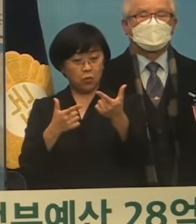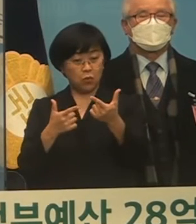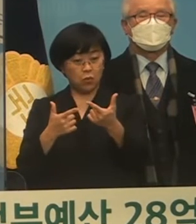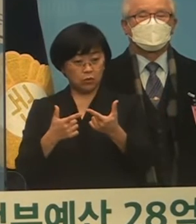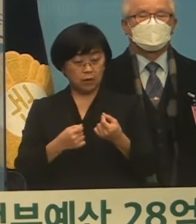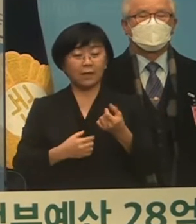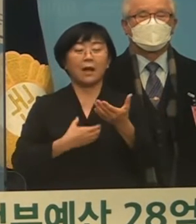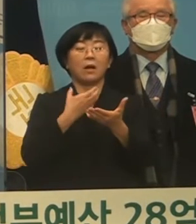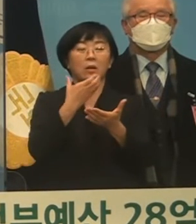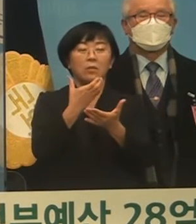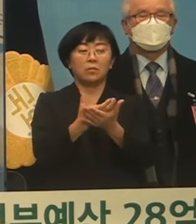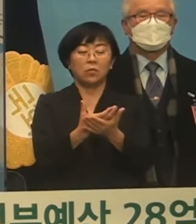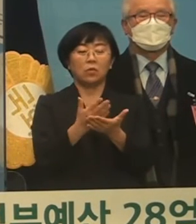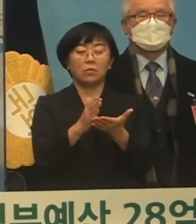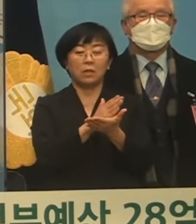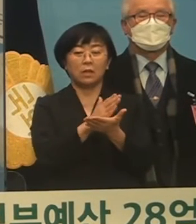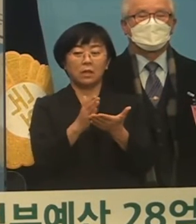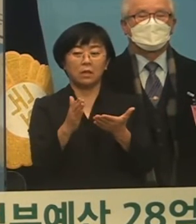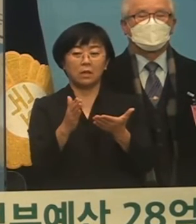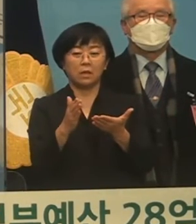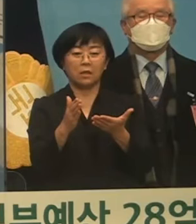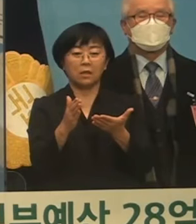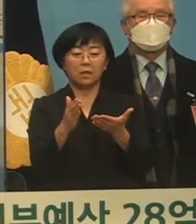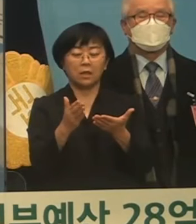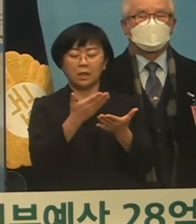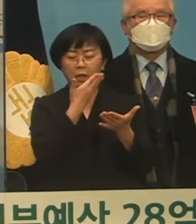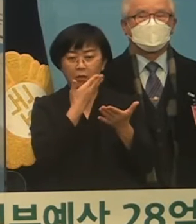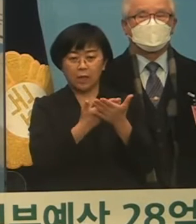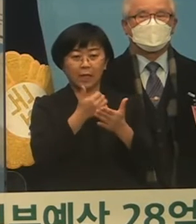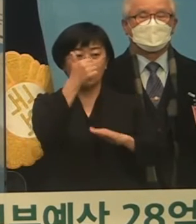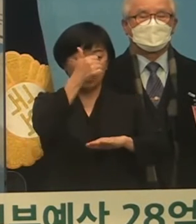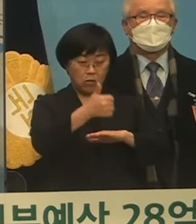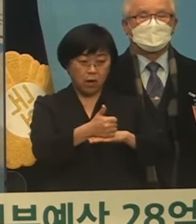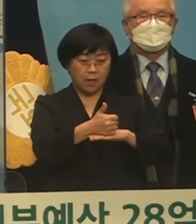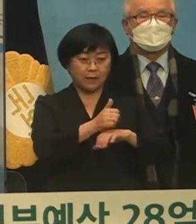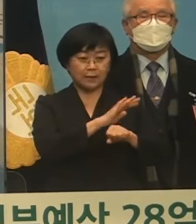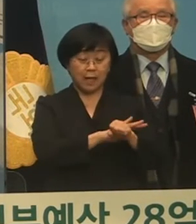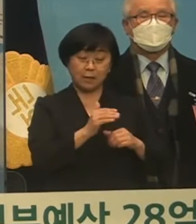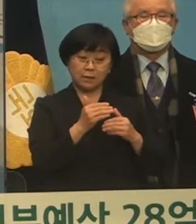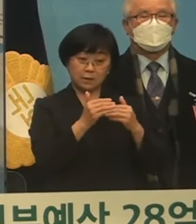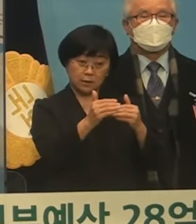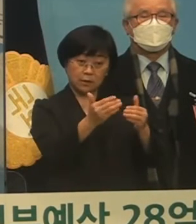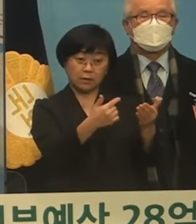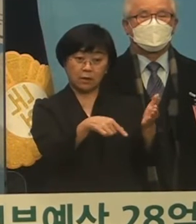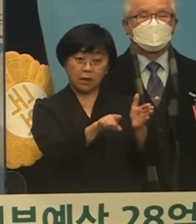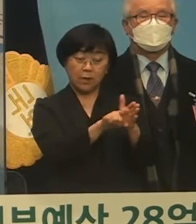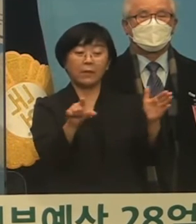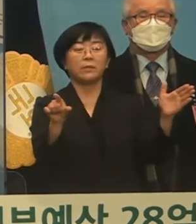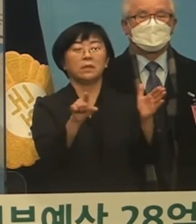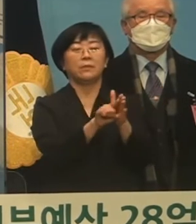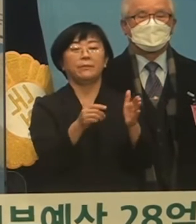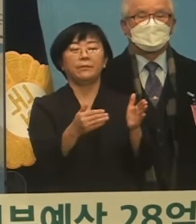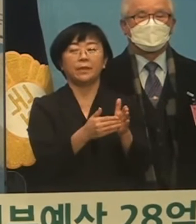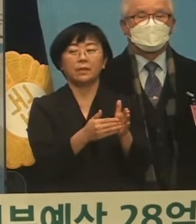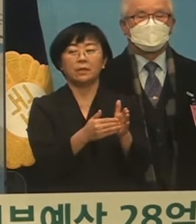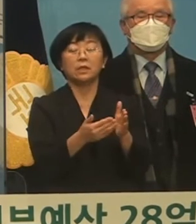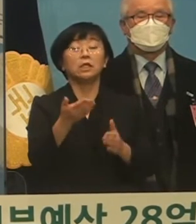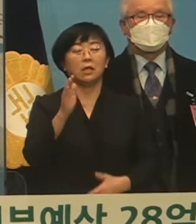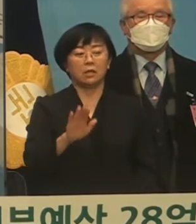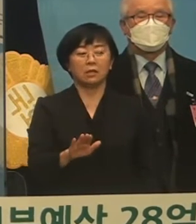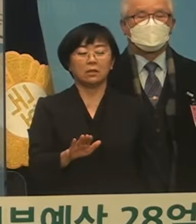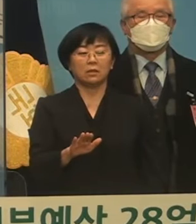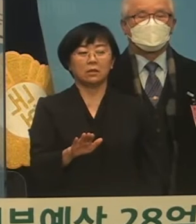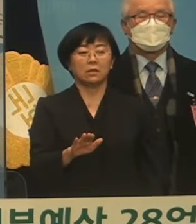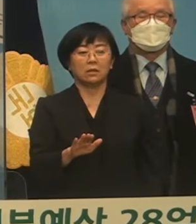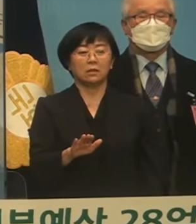벅찬 감동을 함께 나누며 이 고귀한 결실이 순조롭게 진행될 걸로 믿었습니다.